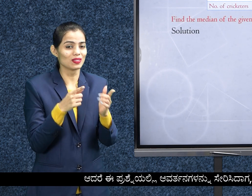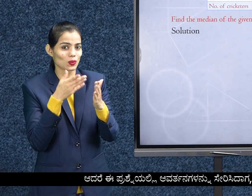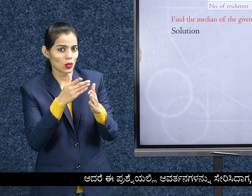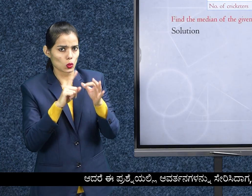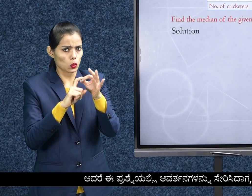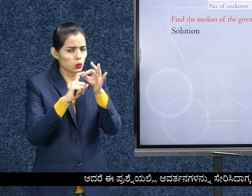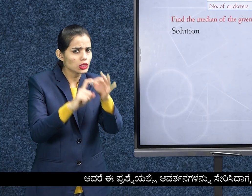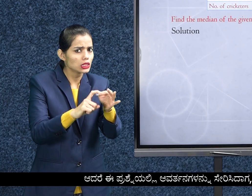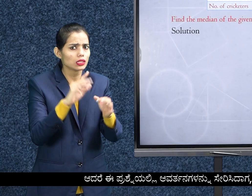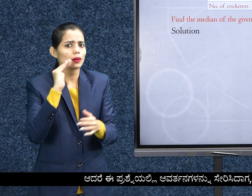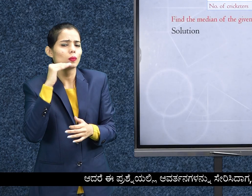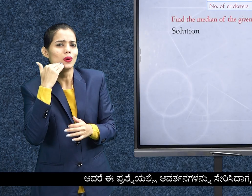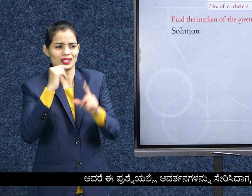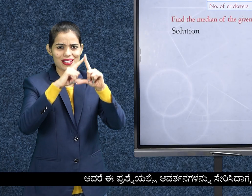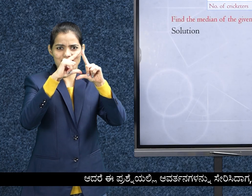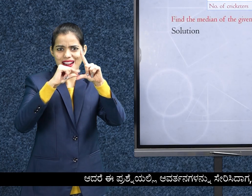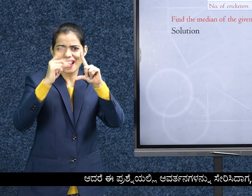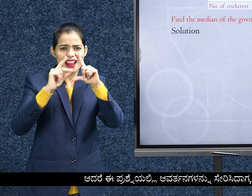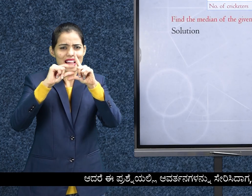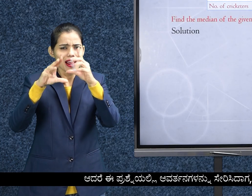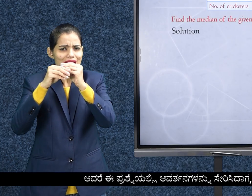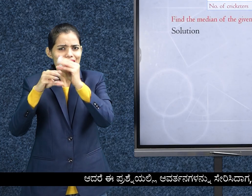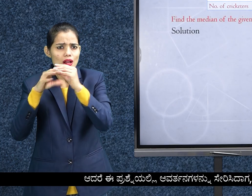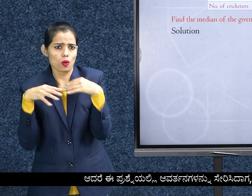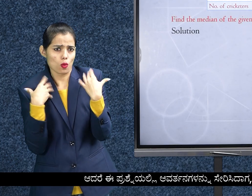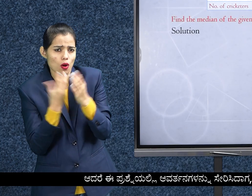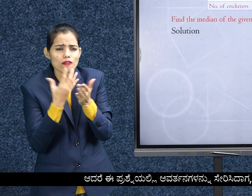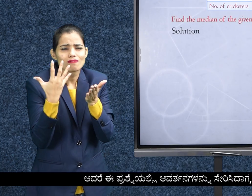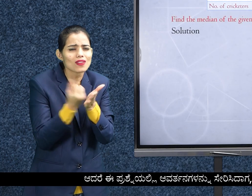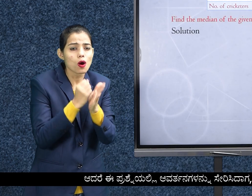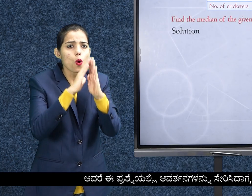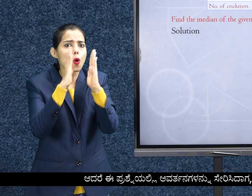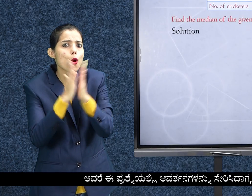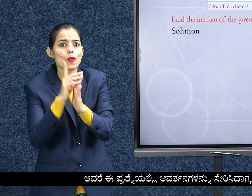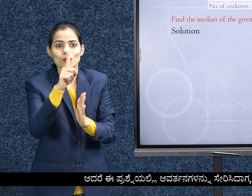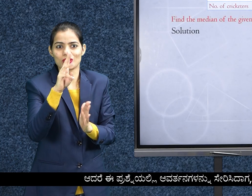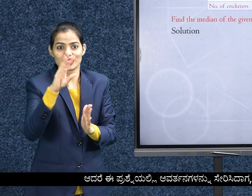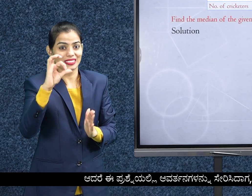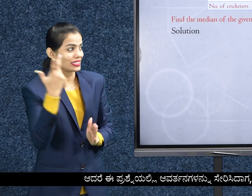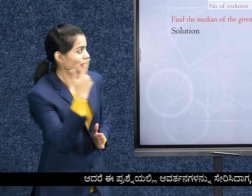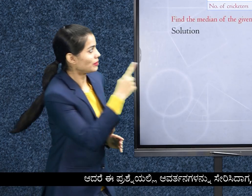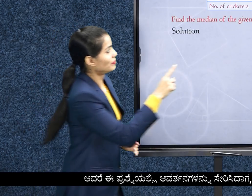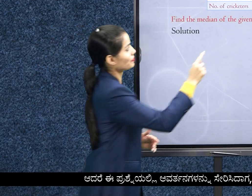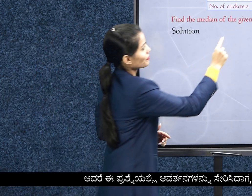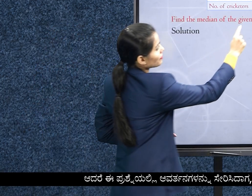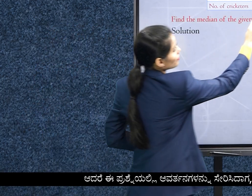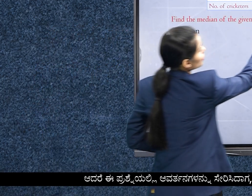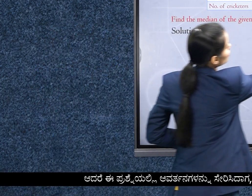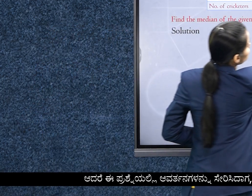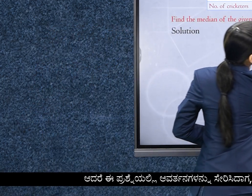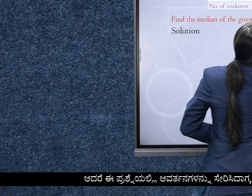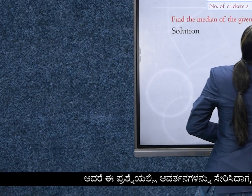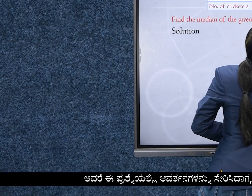ಆದ್ರೆ ಈ ಪ್ರಶ್ನೆಯಲ್ಲಿ ಆವರ್ತನಗಳನ್ನ ಸೇರಿಸಿದಾಗ ನಾವು ಒಟ್ಟು 139 ಪಡಿತೇವೆ.